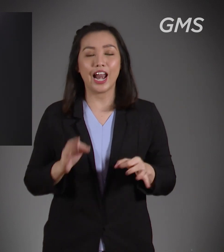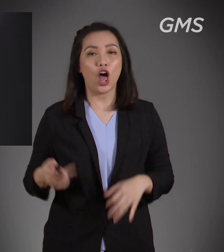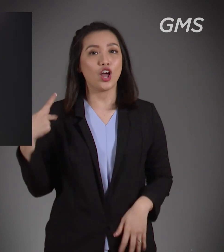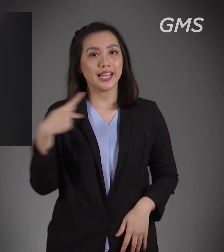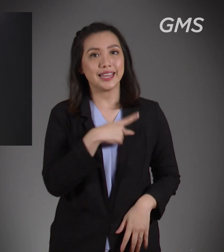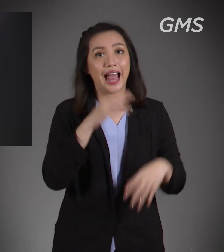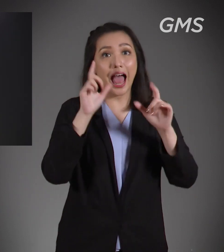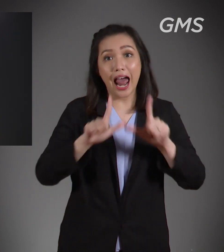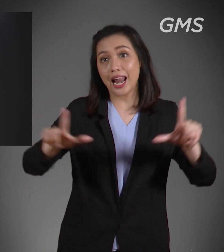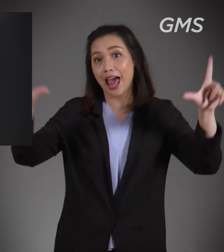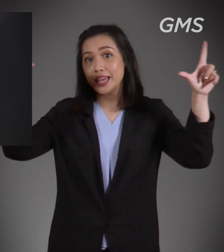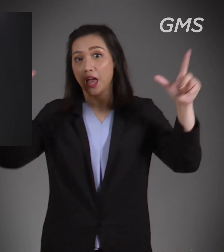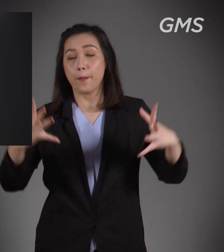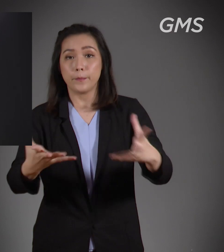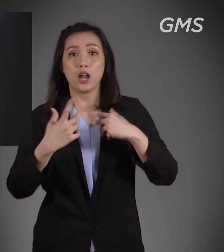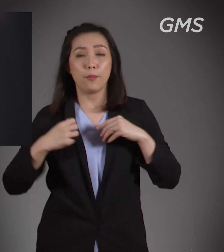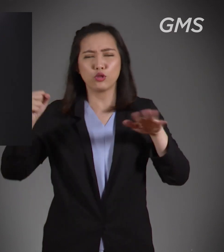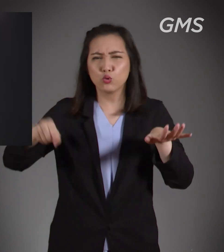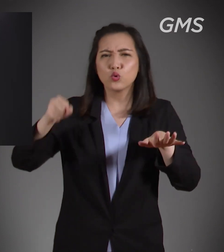nggak bersih-bersih sekali,